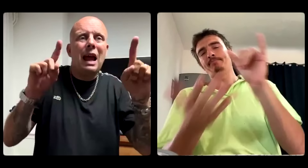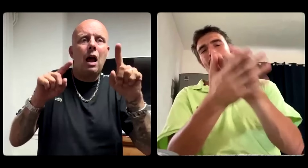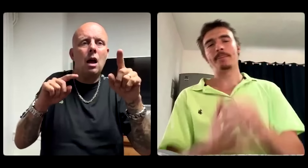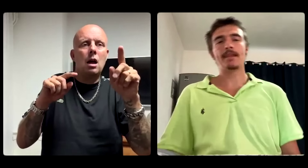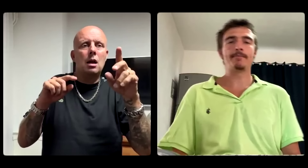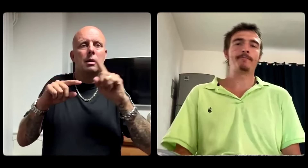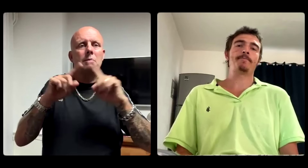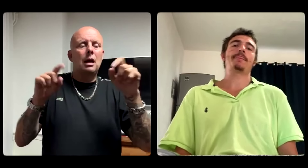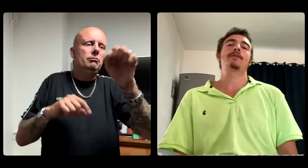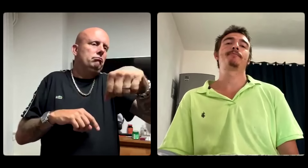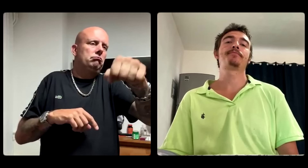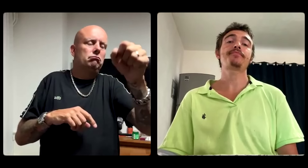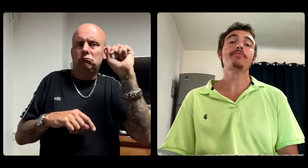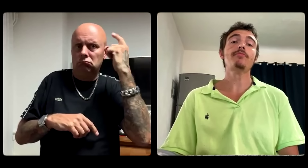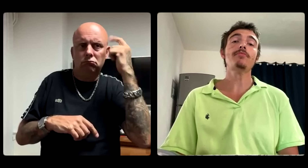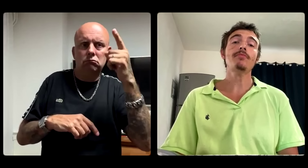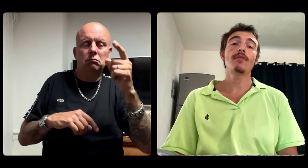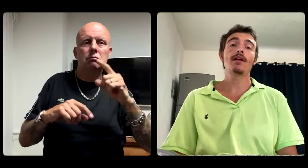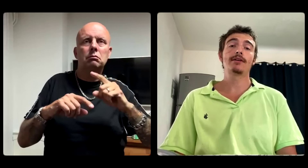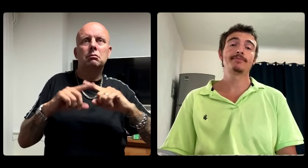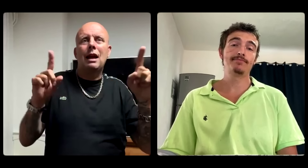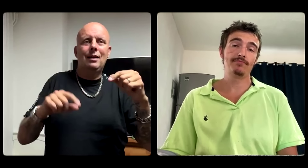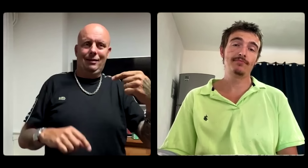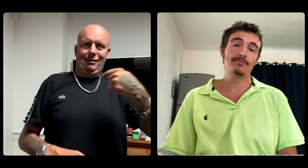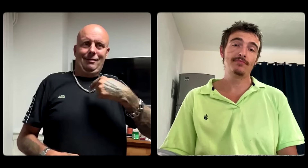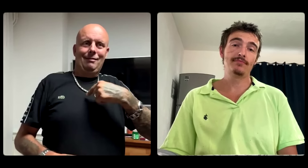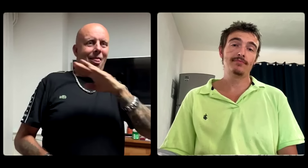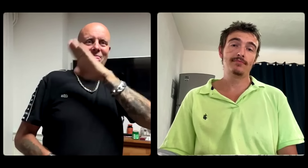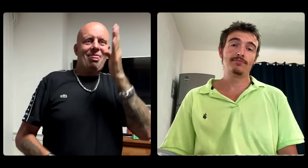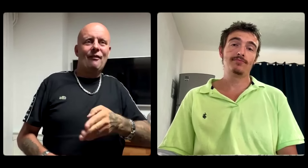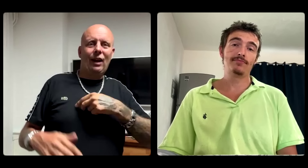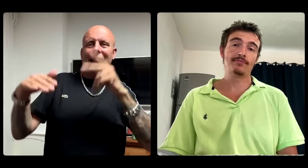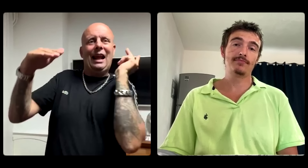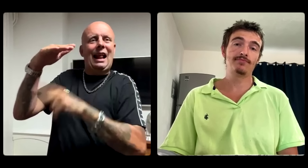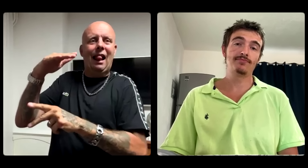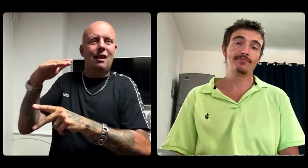denk ik? Mijn wereld stuurt in.